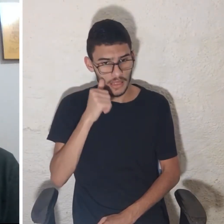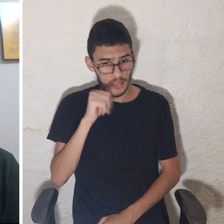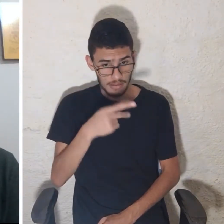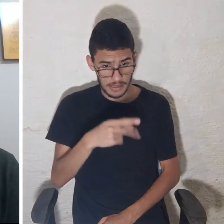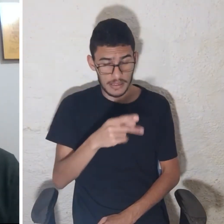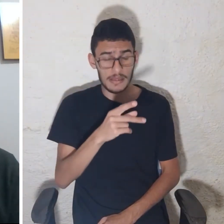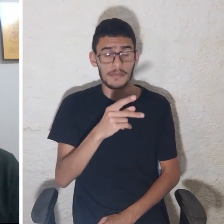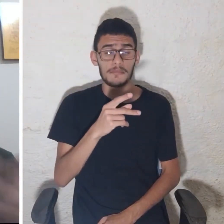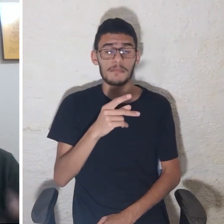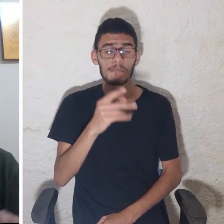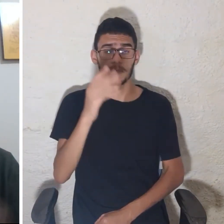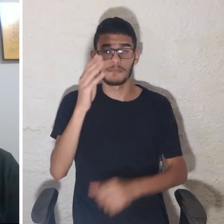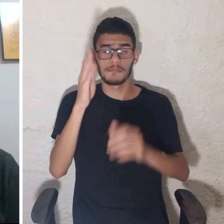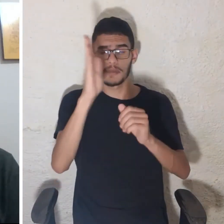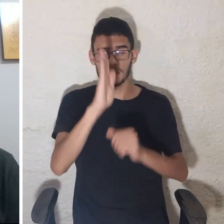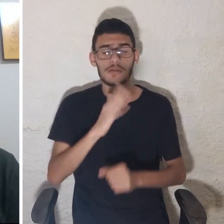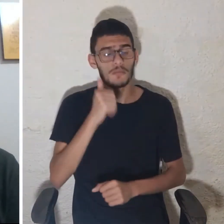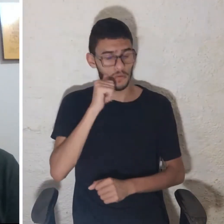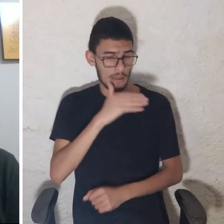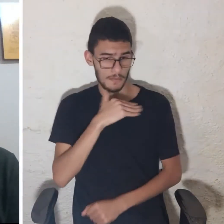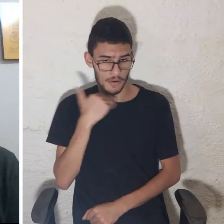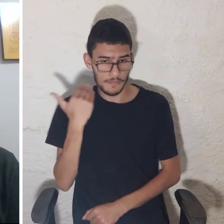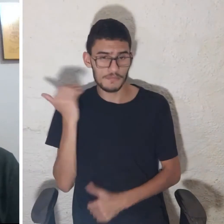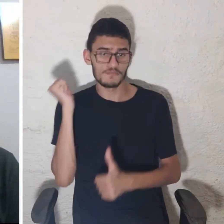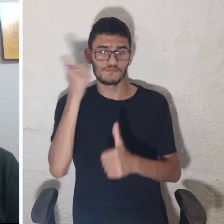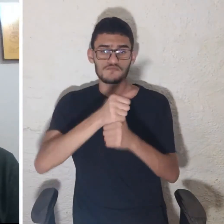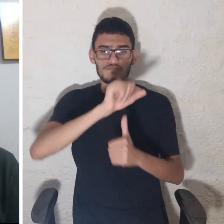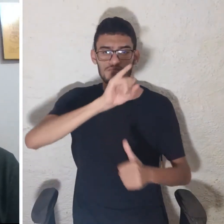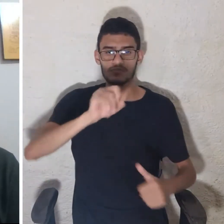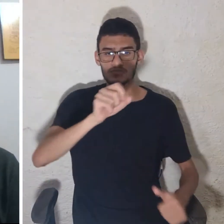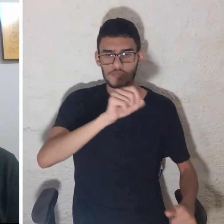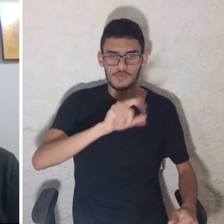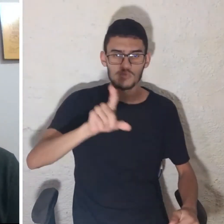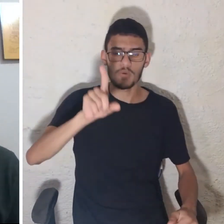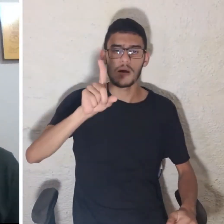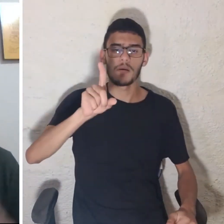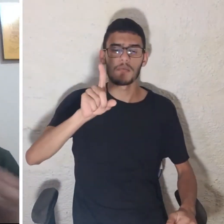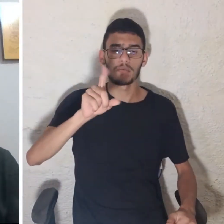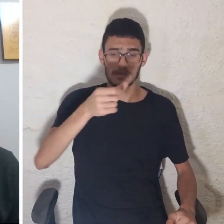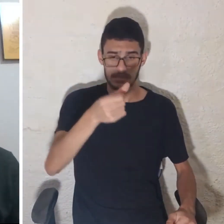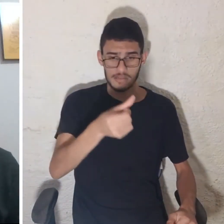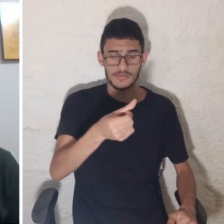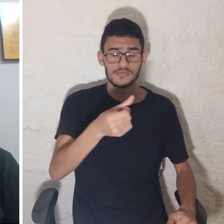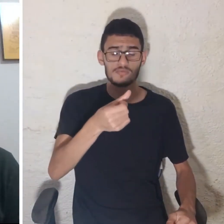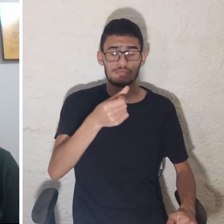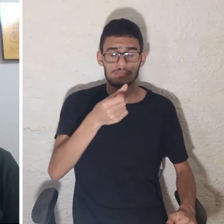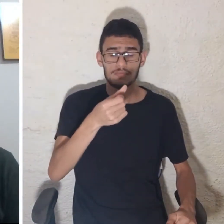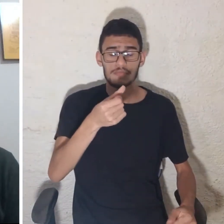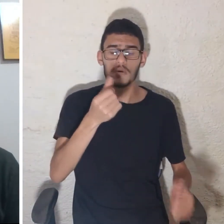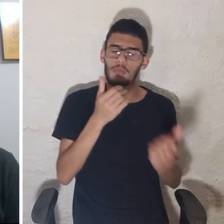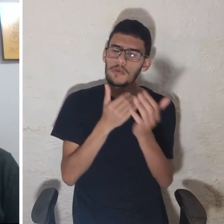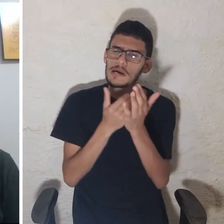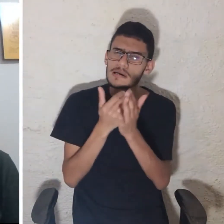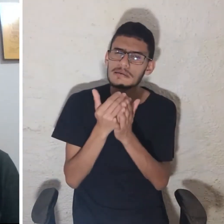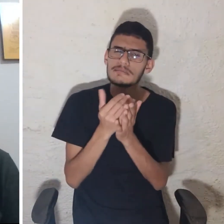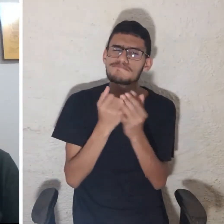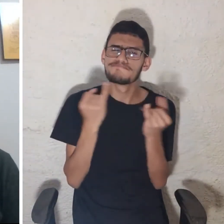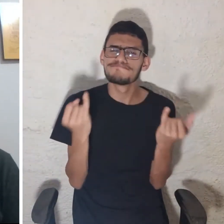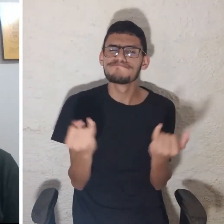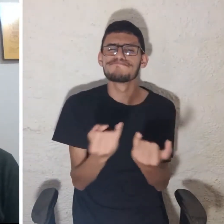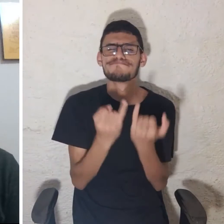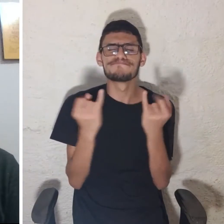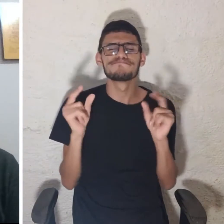Ela morreu aqui no Brasil e Dom João virou então rei, né, de Portugal. E o Dom João, logo que chegou aqui, ele tomou uma medida